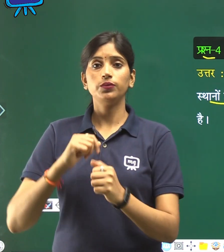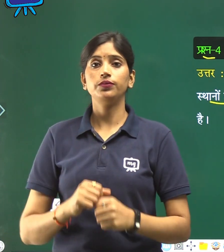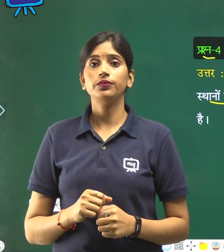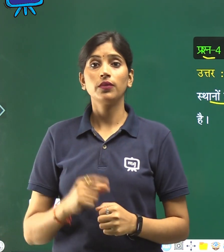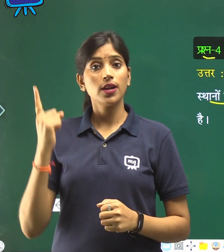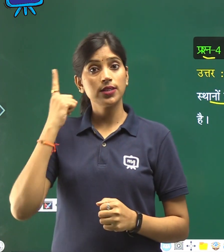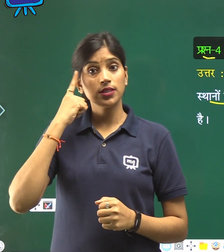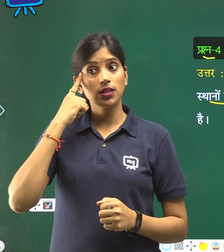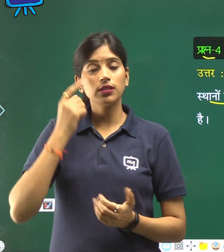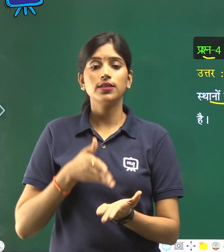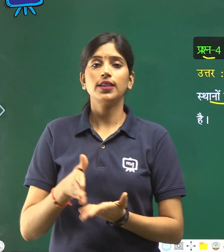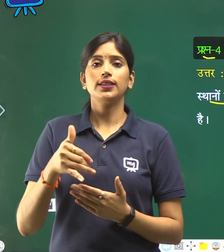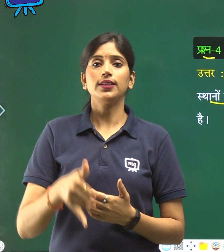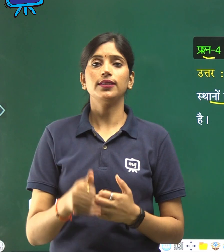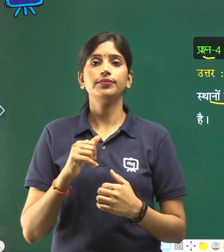जान सकते हैं।